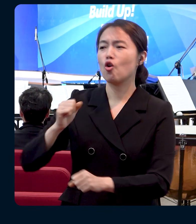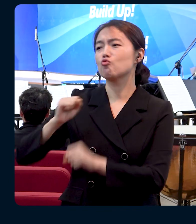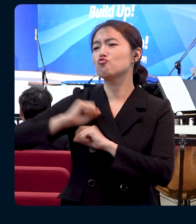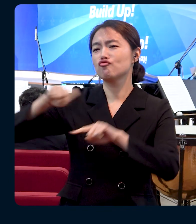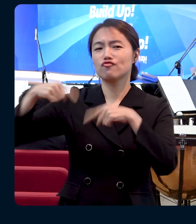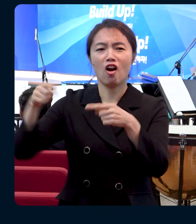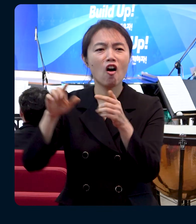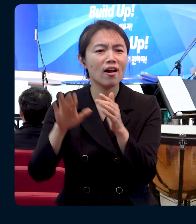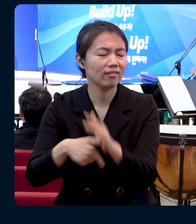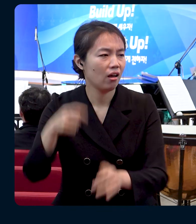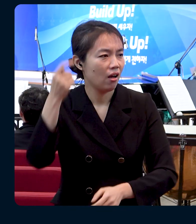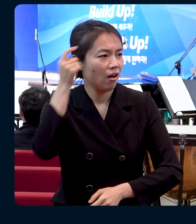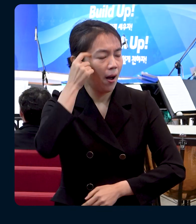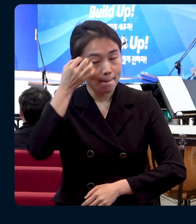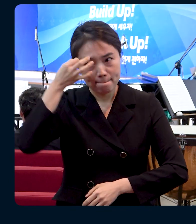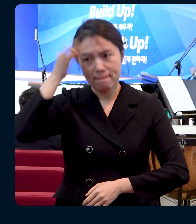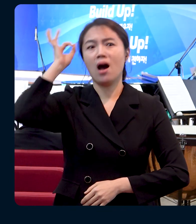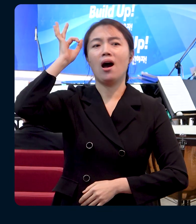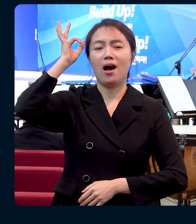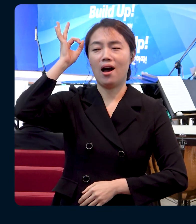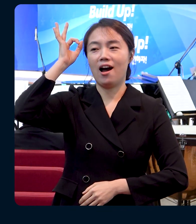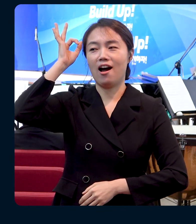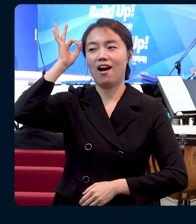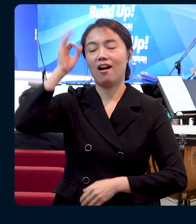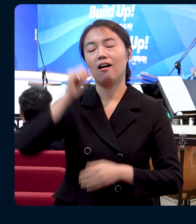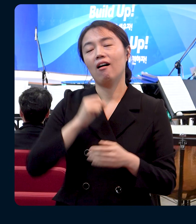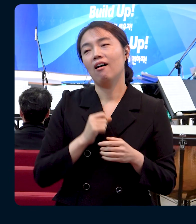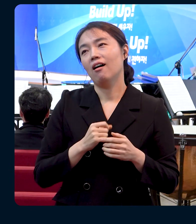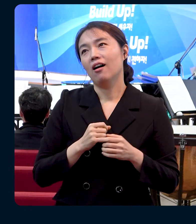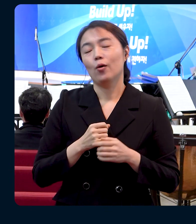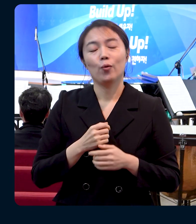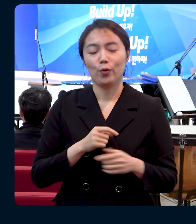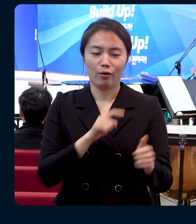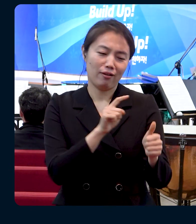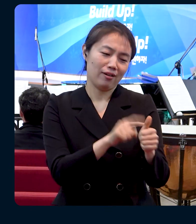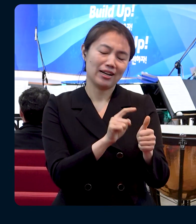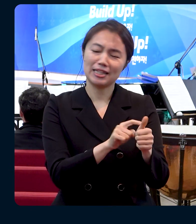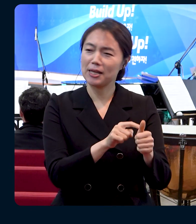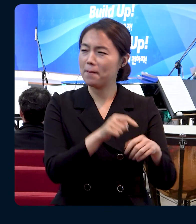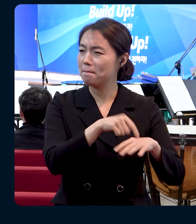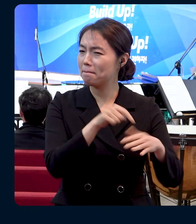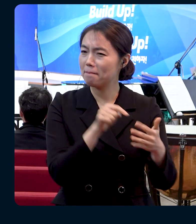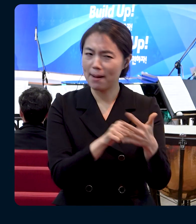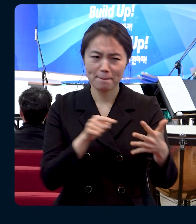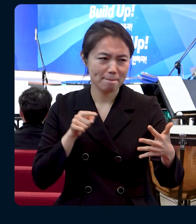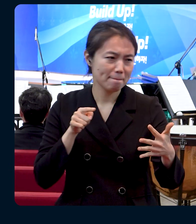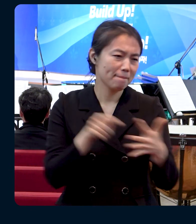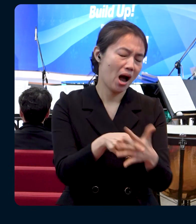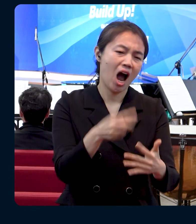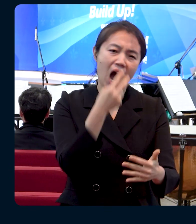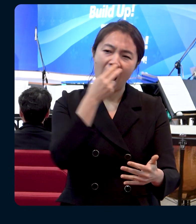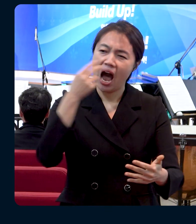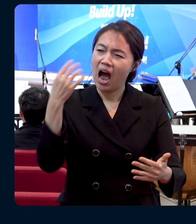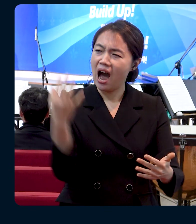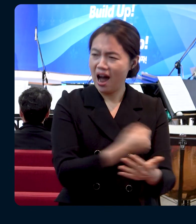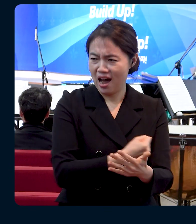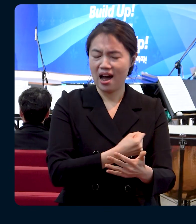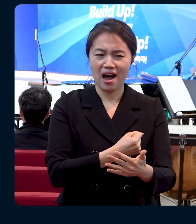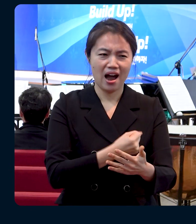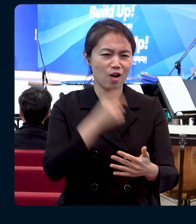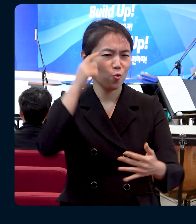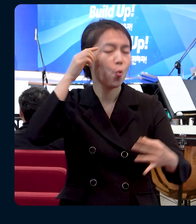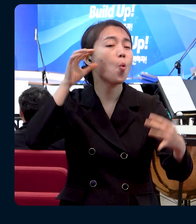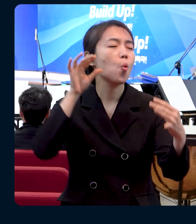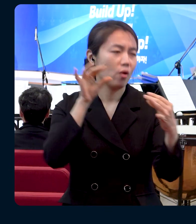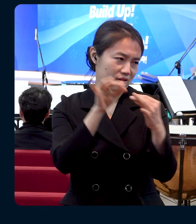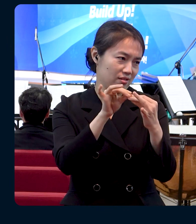때 그때 그 생각이 나서 군에 입대하는 그 친구들 그 마음과 격하게 공감을 하면서 정말